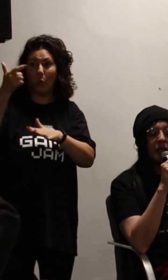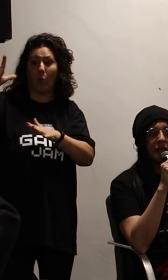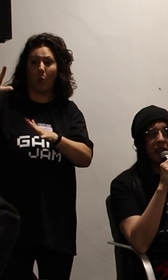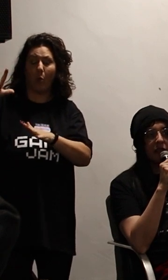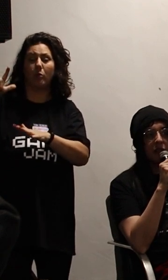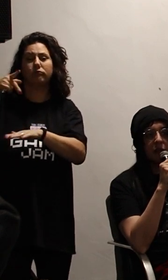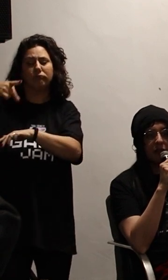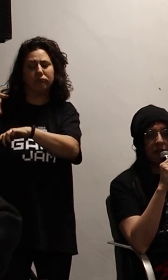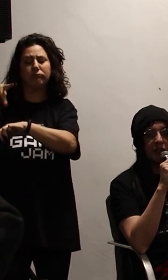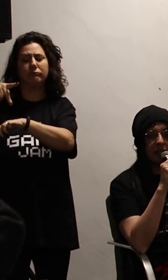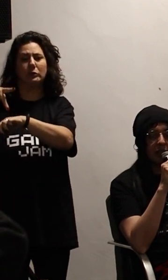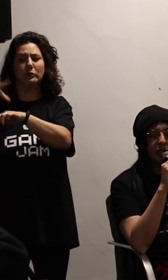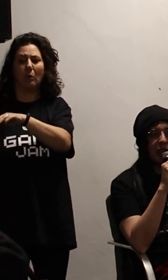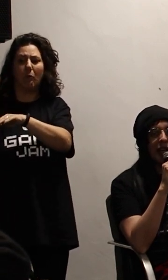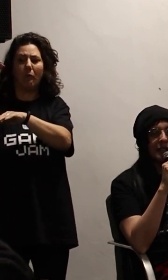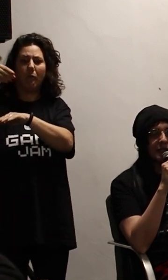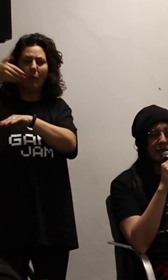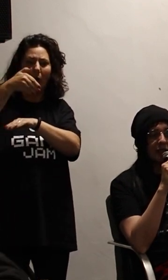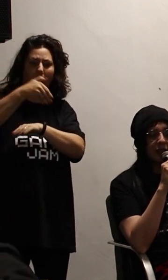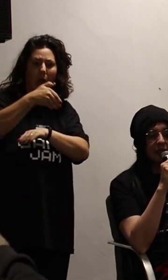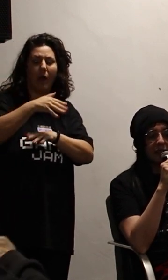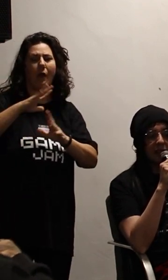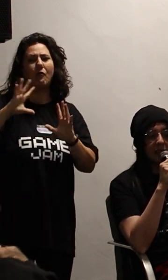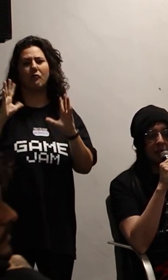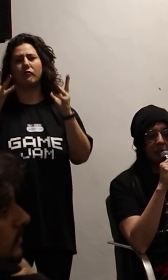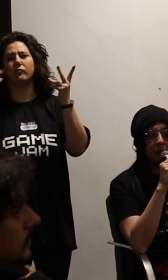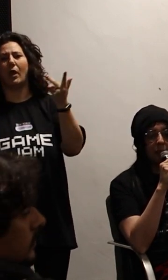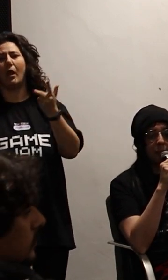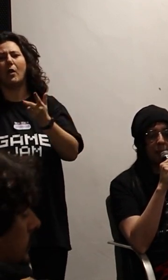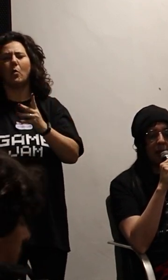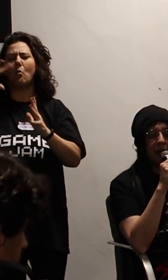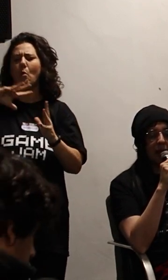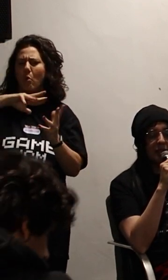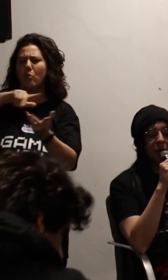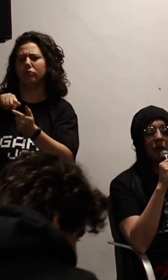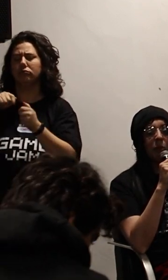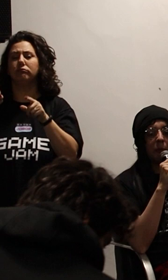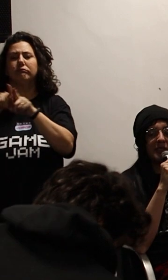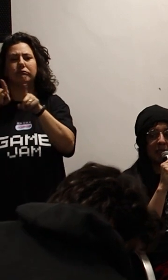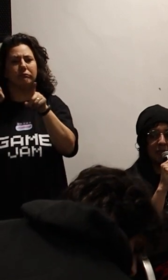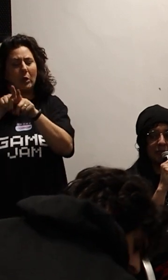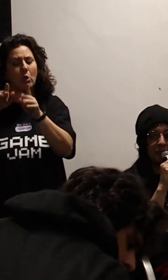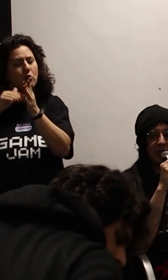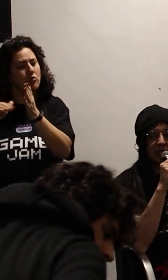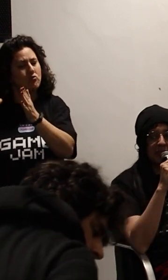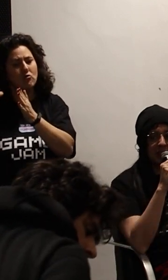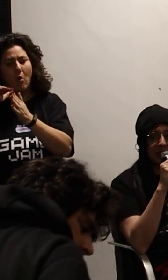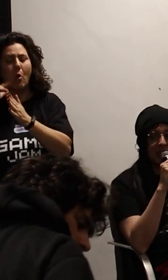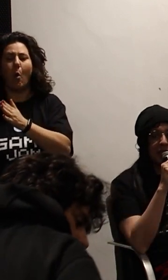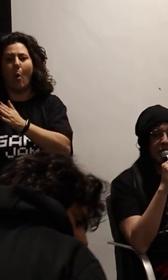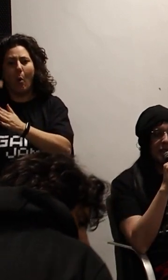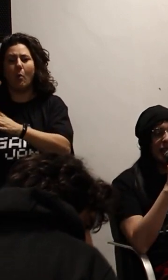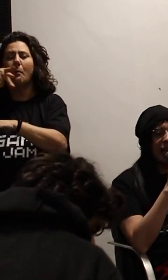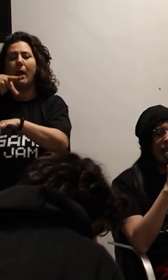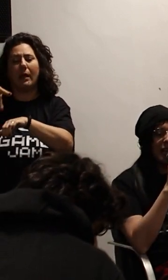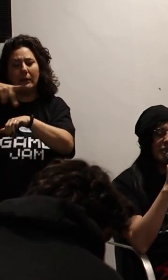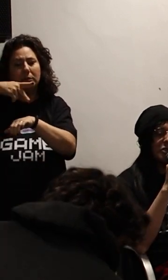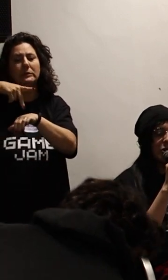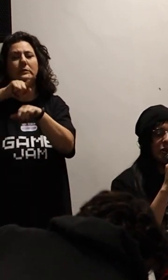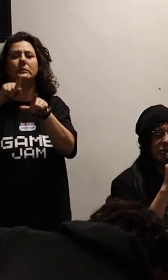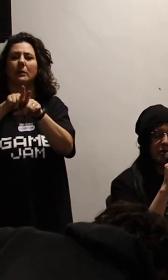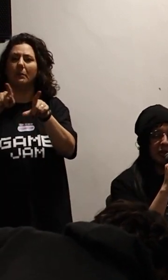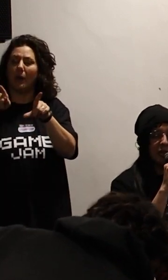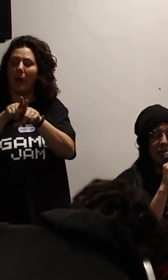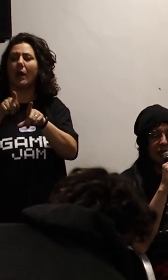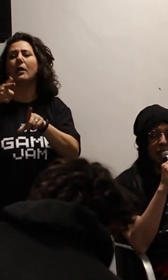brasileiros, tem vindo eventos internacionais. Então, se tornou uma opção bastante interessante a área